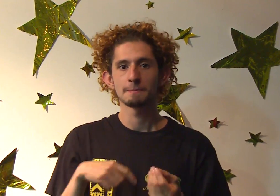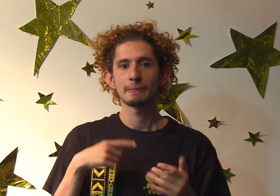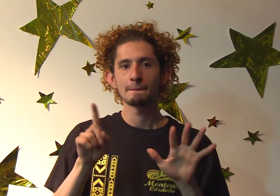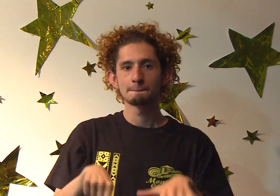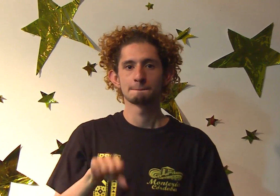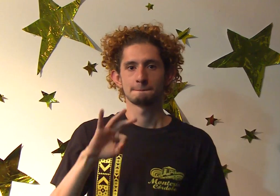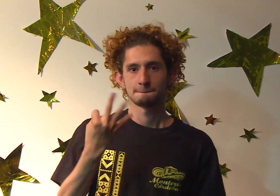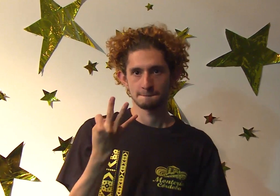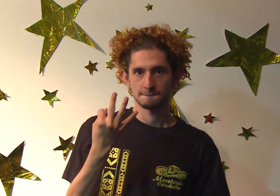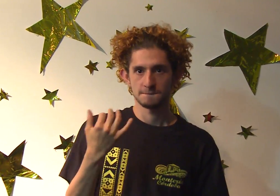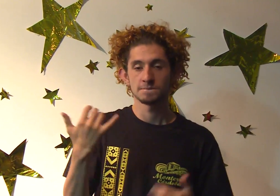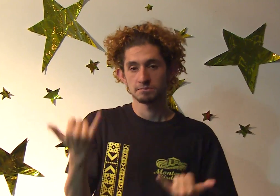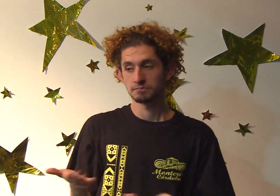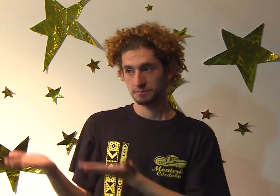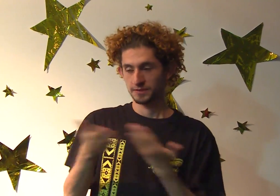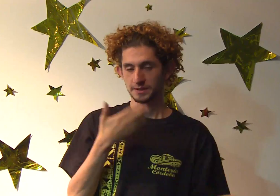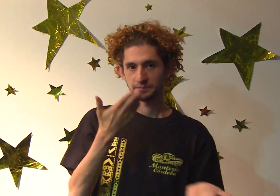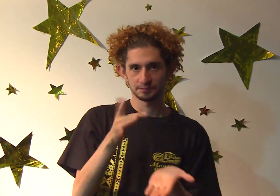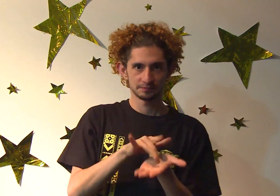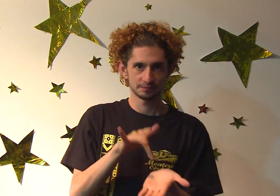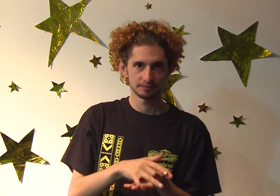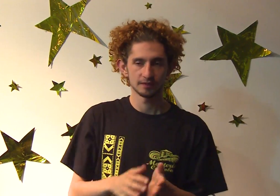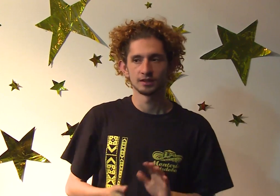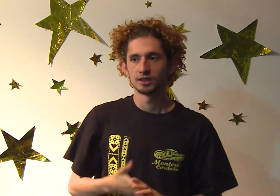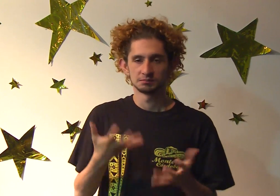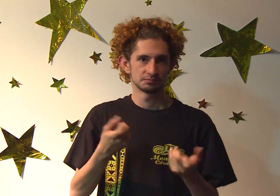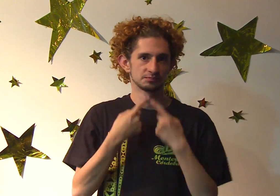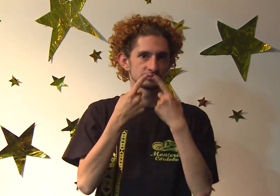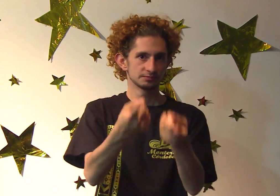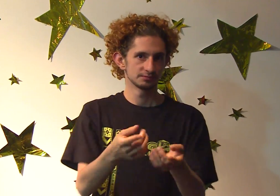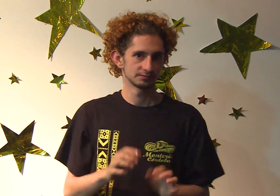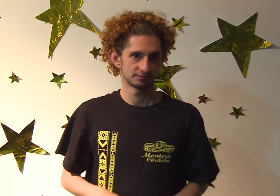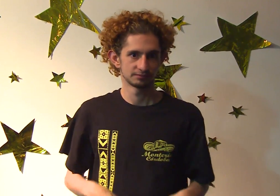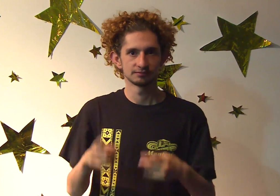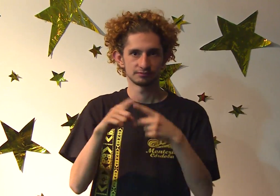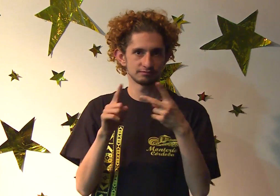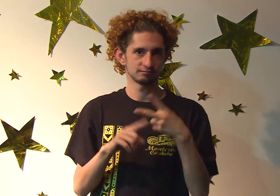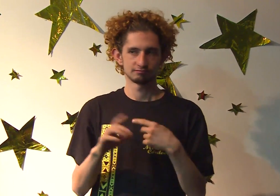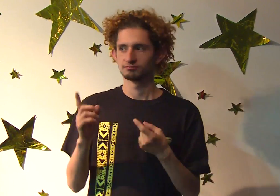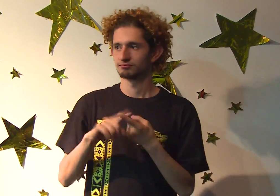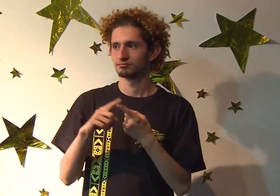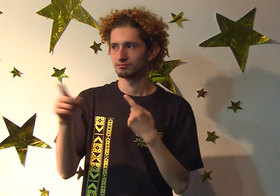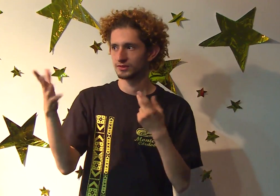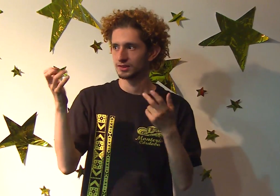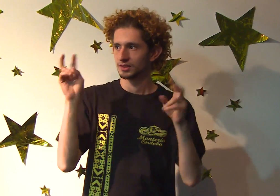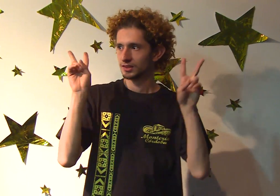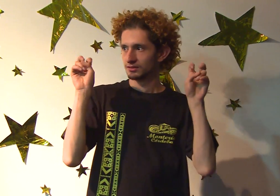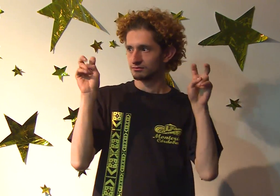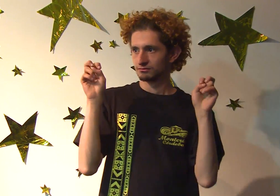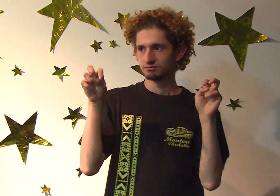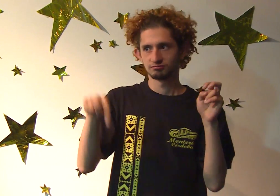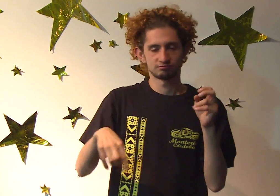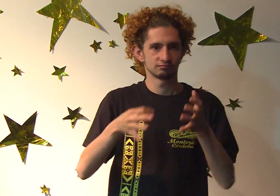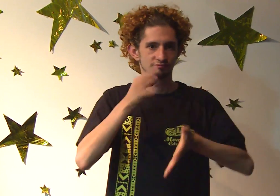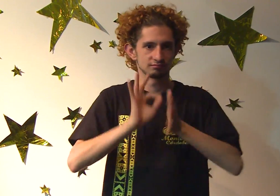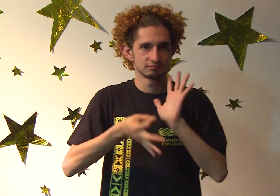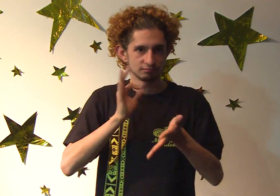Yo estudio licenciatura en artes visuales tercer semestre y estaba participando de este encuentro.